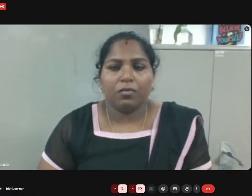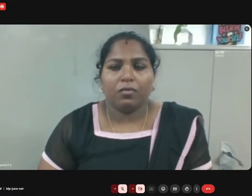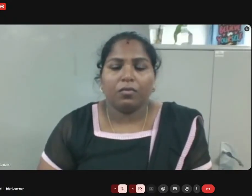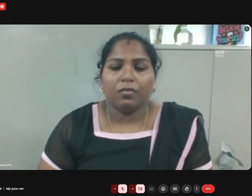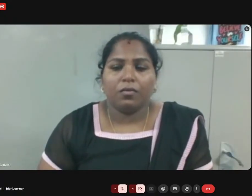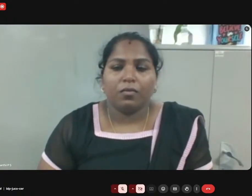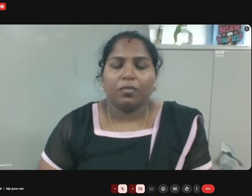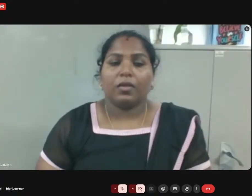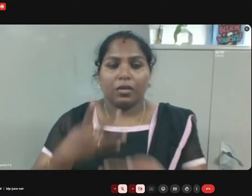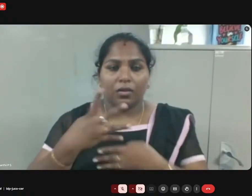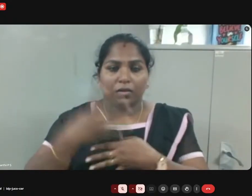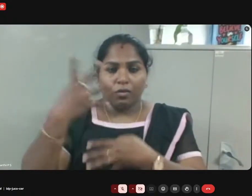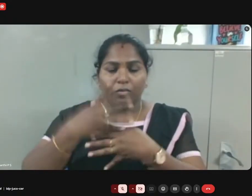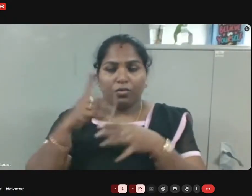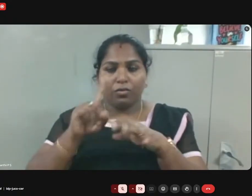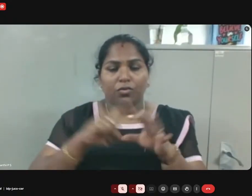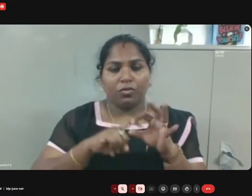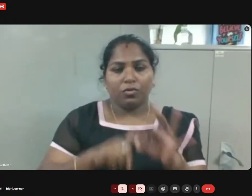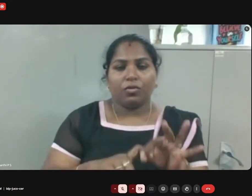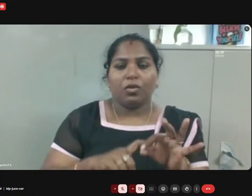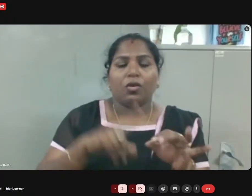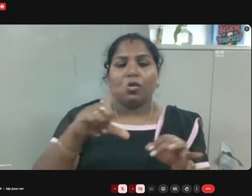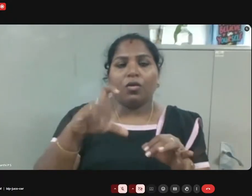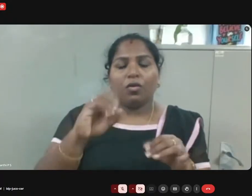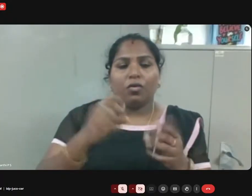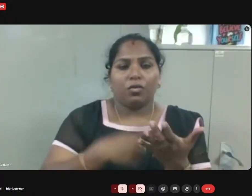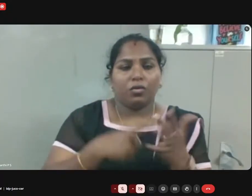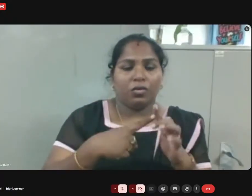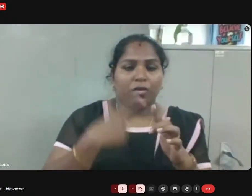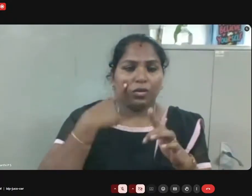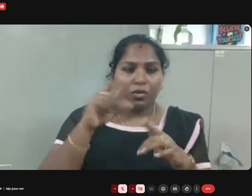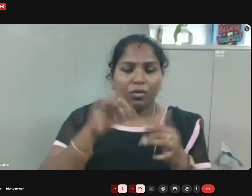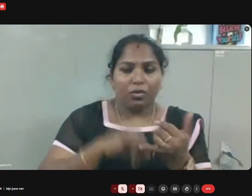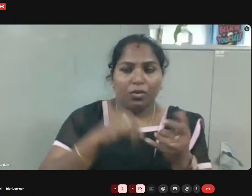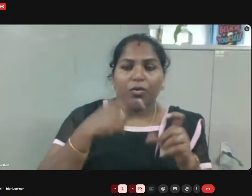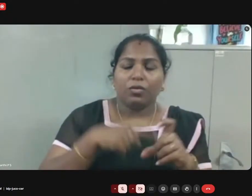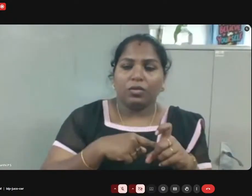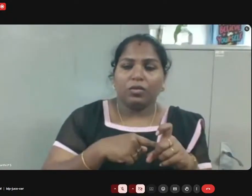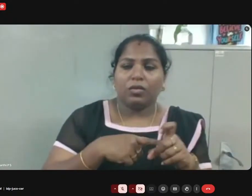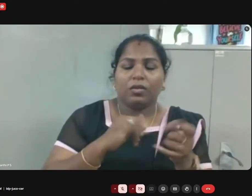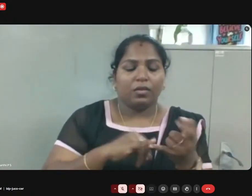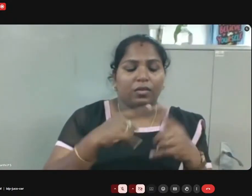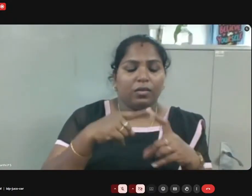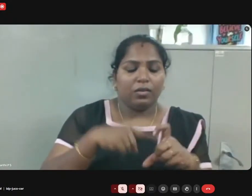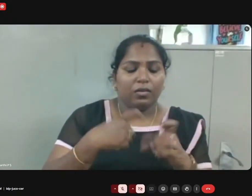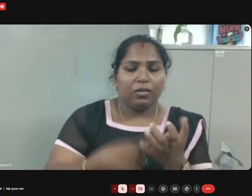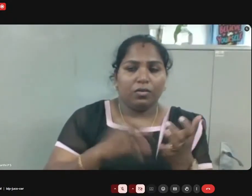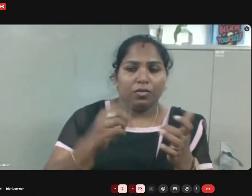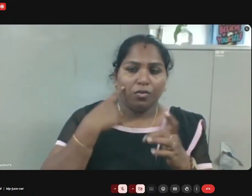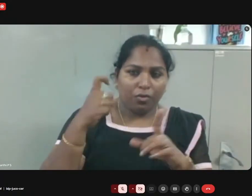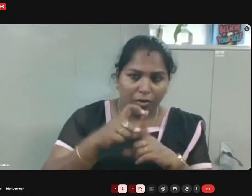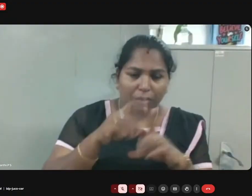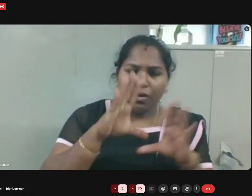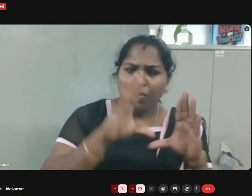ചാറ്റ് ബോക്സിൽ ഒരു ക്വസ്റ്റ്യൻ വന്നിട്ടുണ്ട്. കോർട്ടിക്കോസ്റ്റിറോയിഡ്സ് എങ്ങനെയാണ് ഡിസീസ് പ്രോഗ്രഷൻ കുറയ്ക്കുന്നത്? സാർ പറഞ്ഞിട്ടുണ്ടായിരുന്നെന്ന് തോന്നുന്നു.